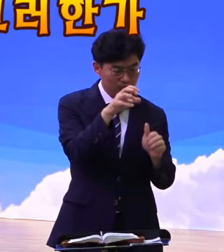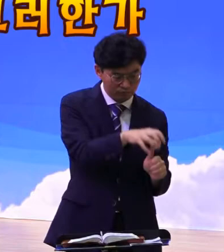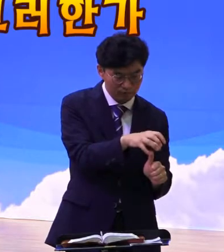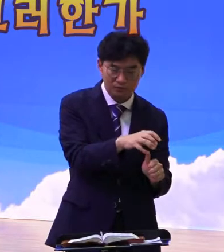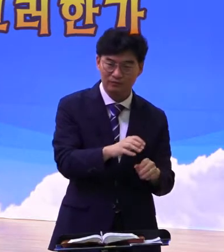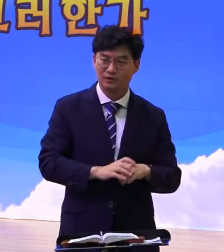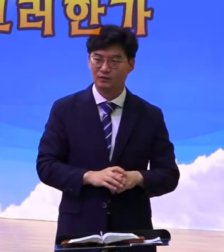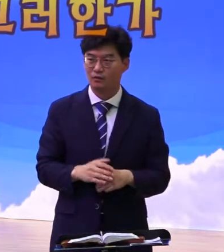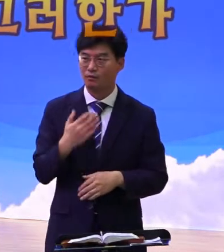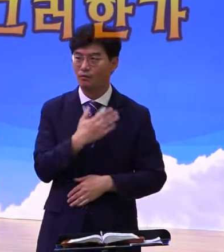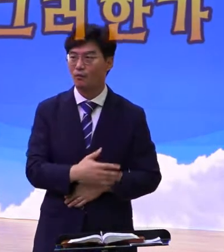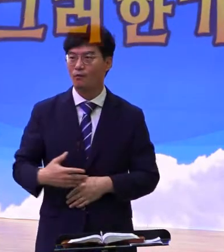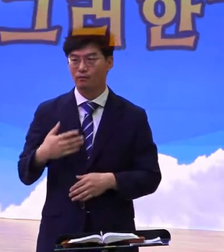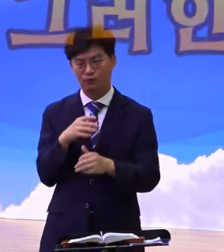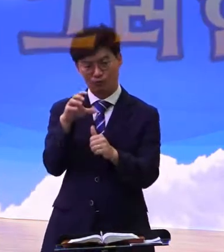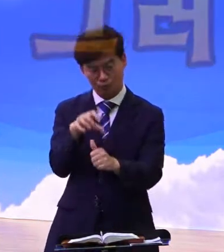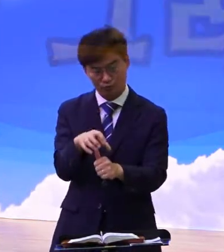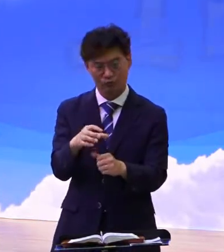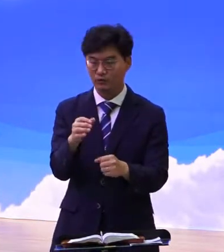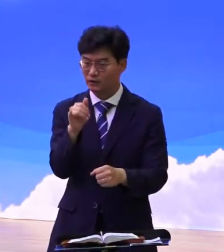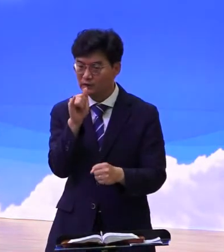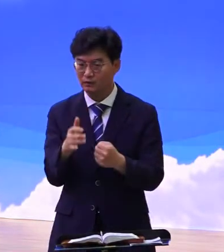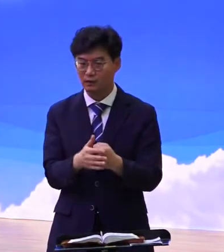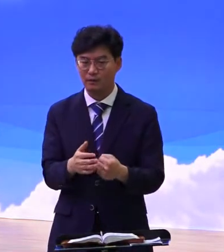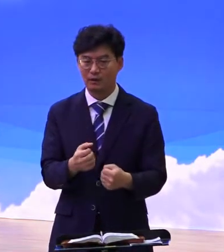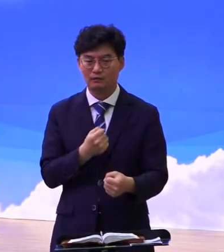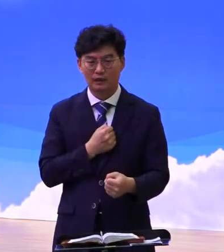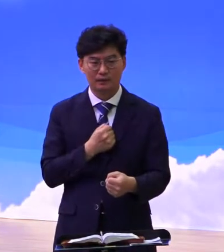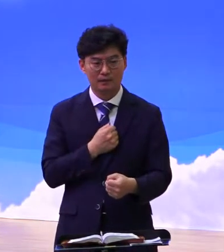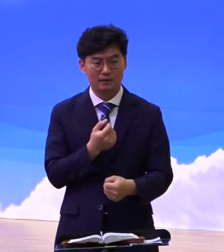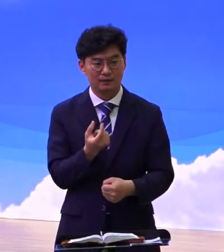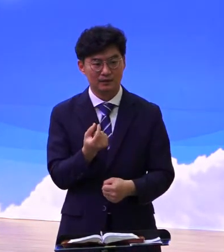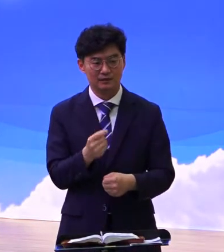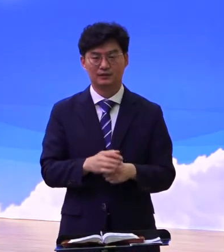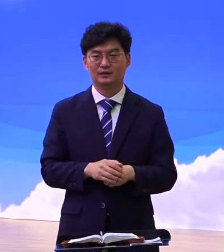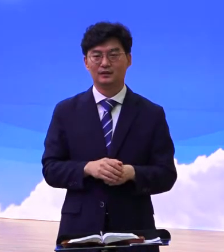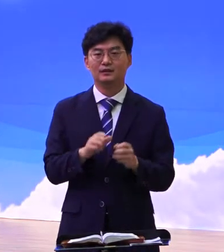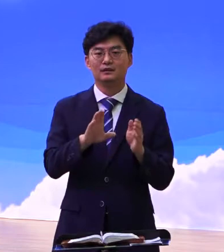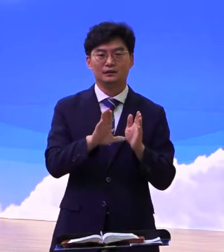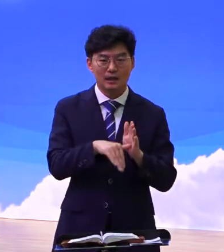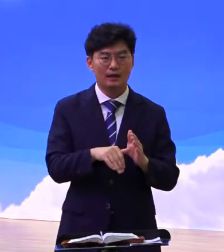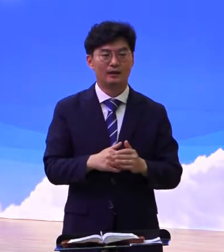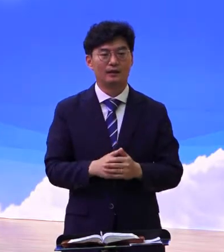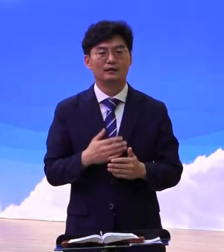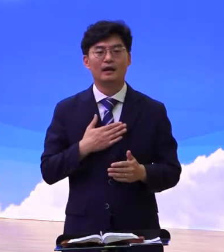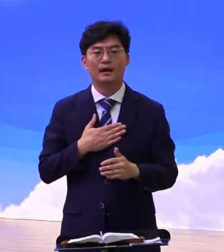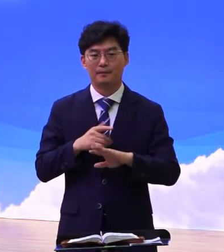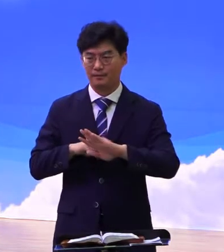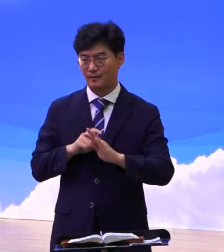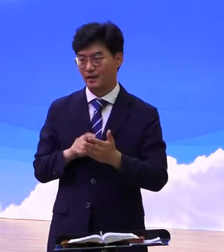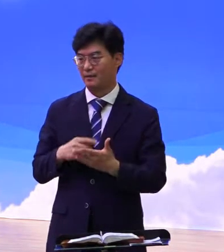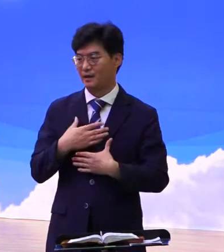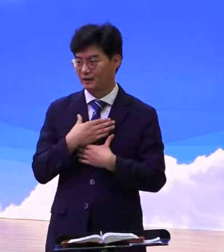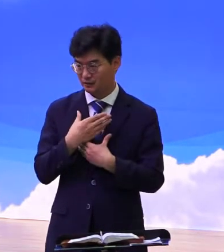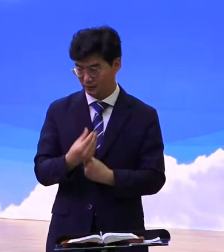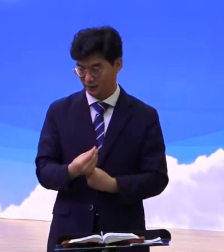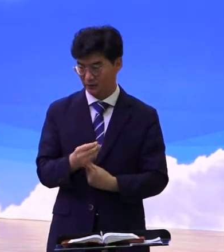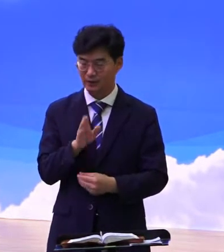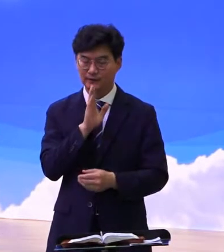답답한 시대이기도 합니다. 이럴 때일수록 본질을 지키는 것이 얼마나 중요한지를